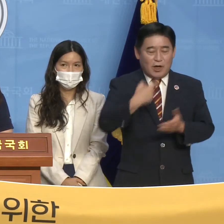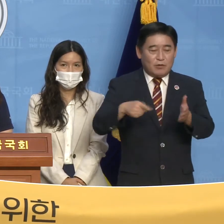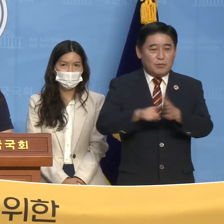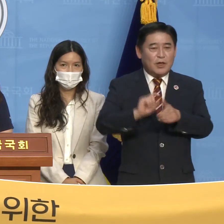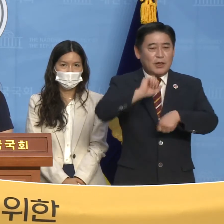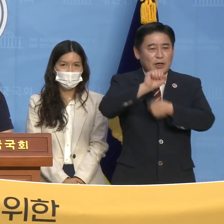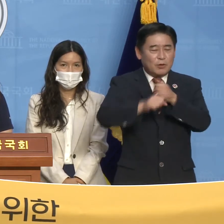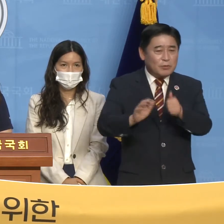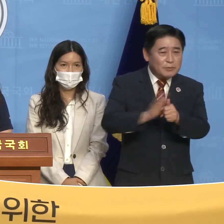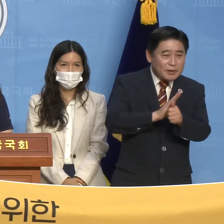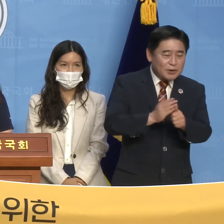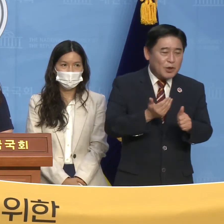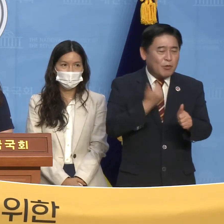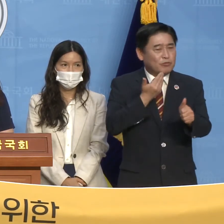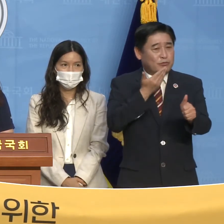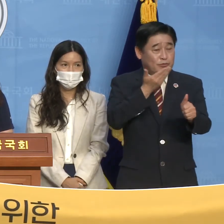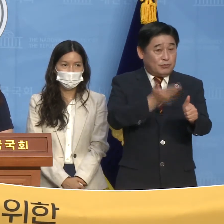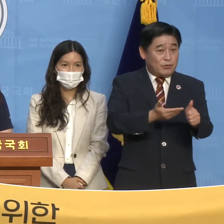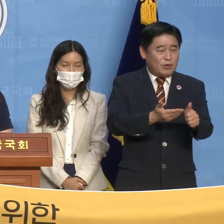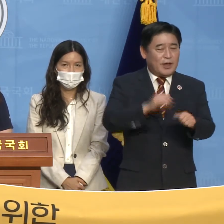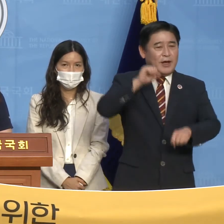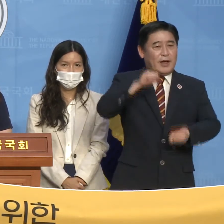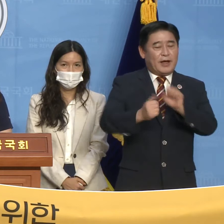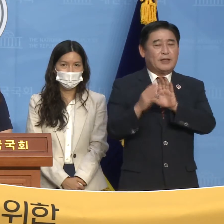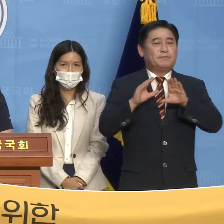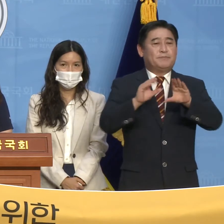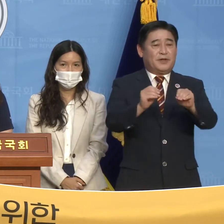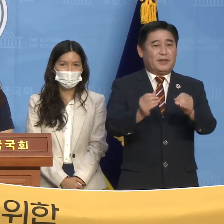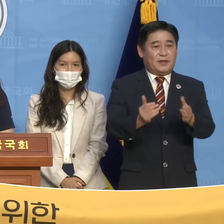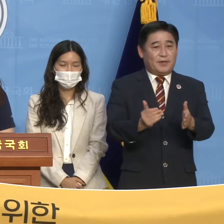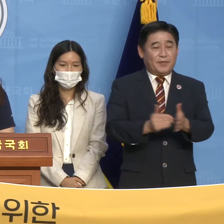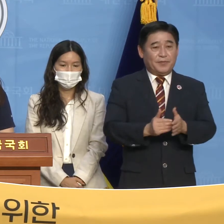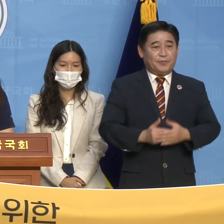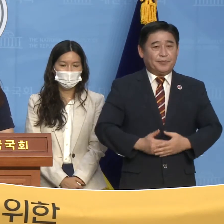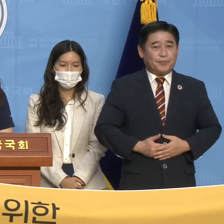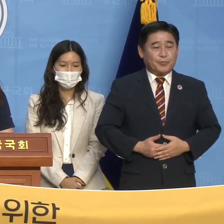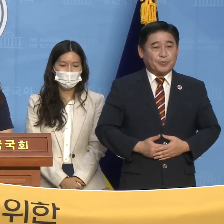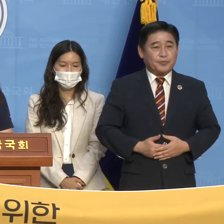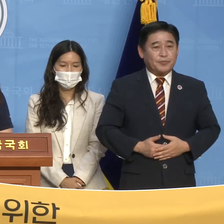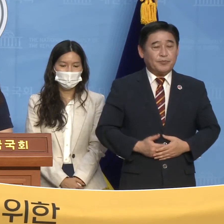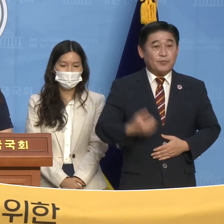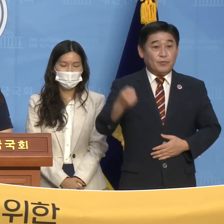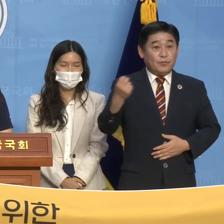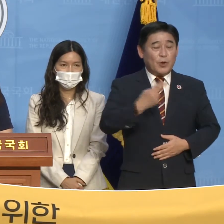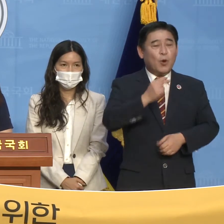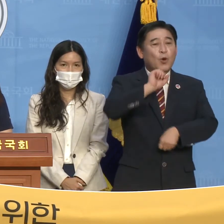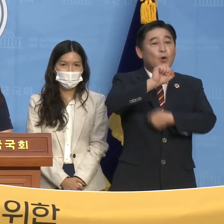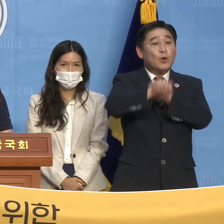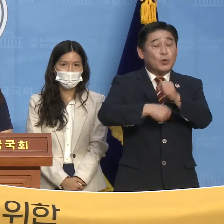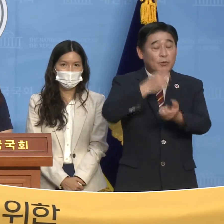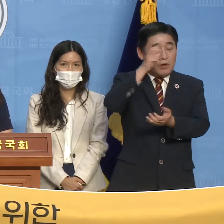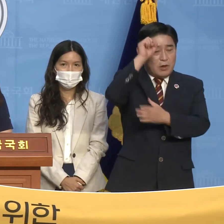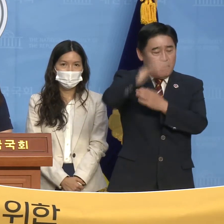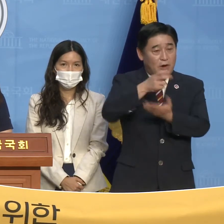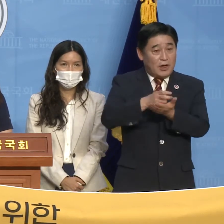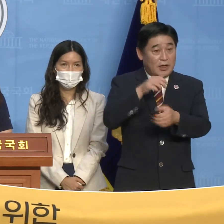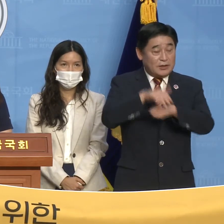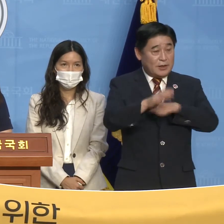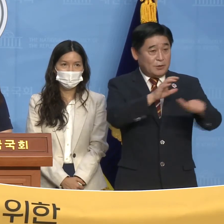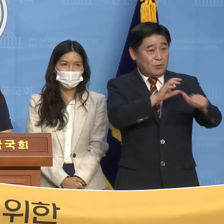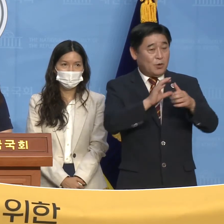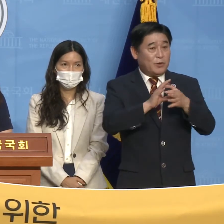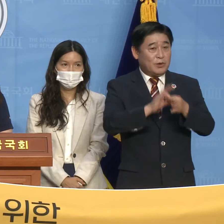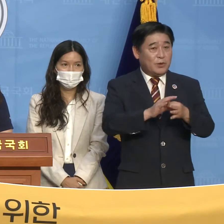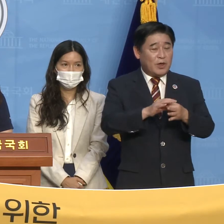동물을 만지고 먹이를 주도록 하는 행위를 금지했다. 그리고 야생동물 허가제